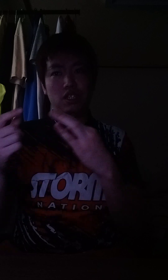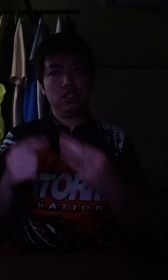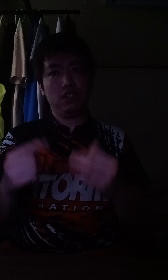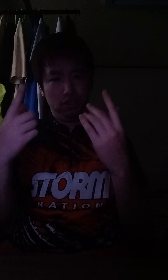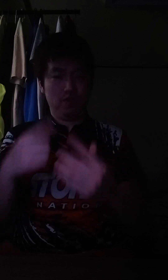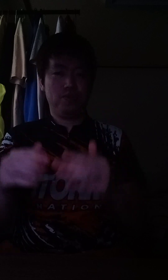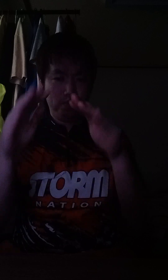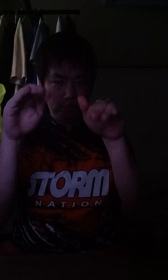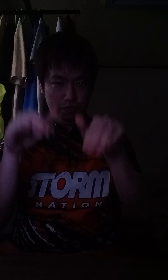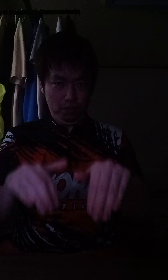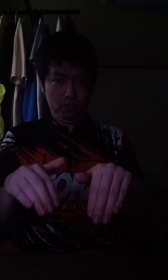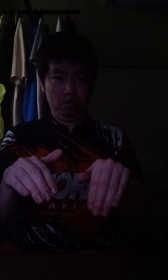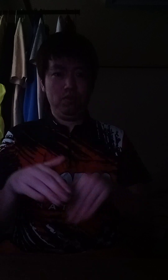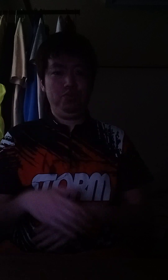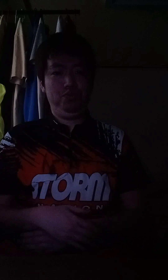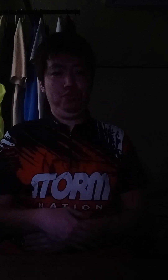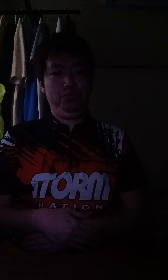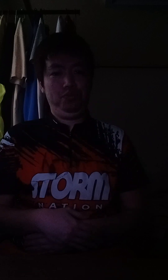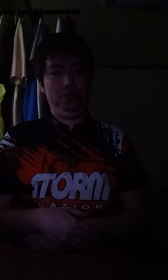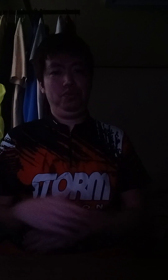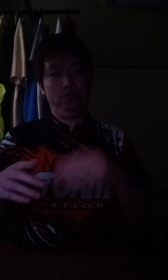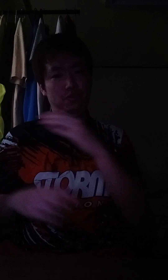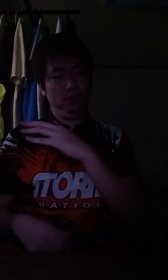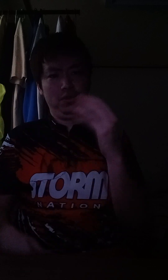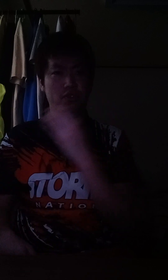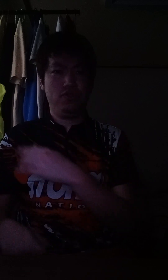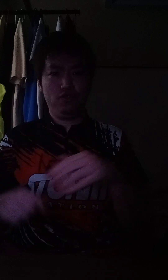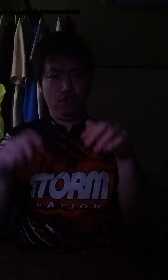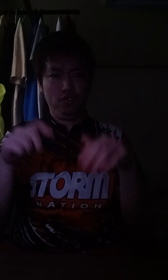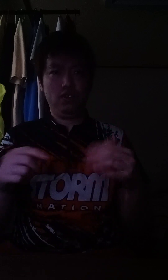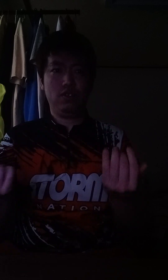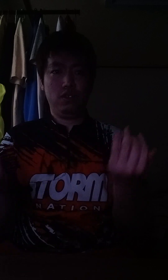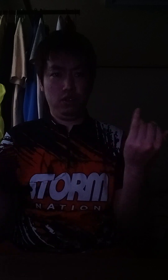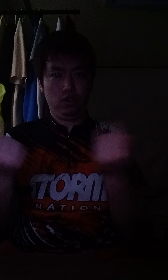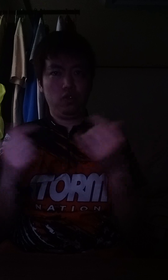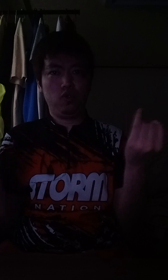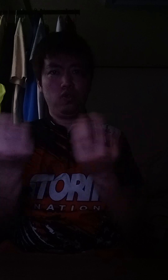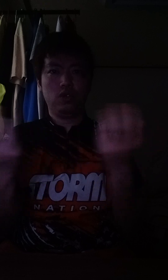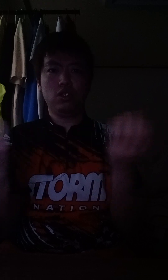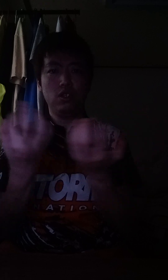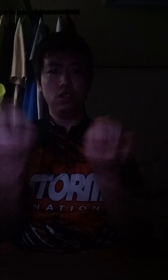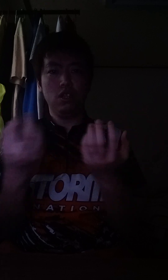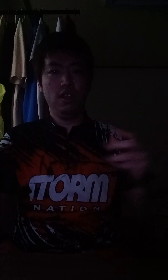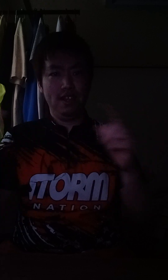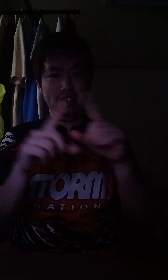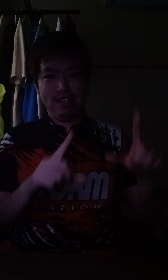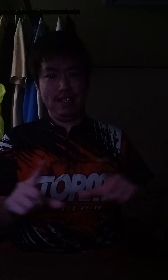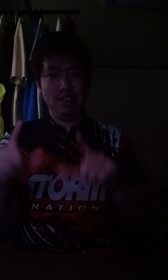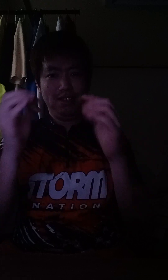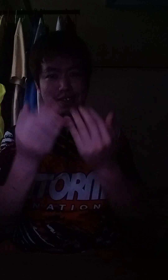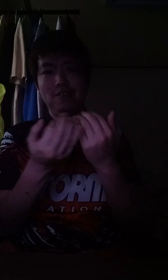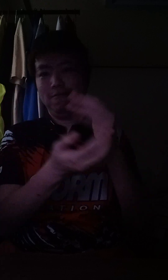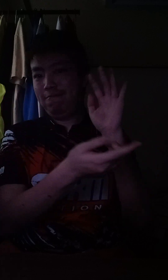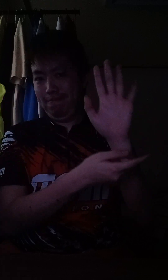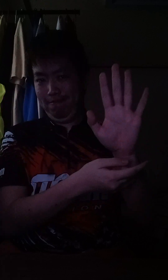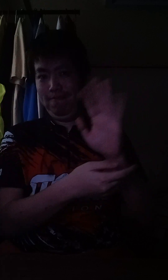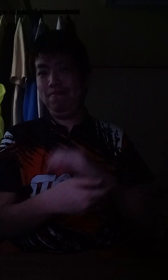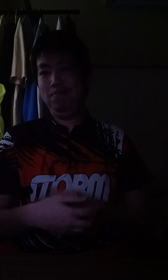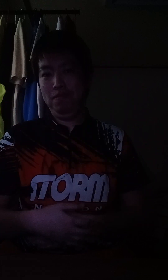여행도 줄이고 또 취미 생활도 줄이고 그래서 어떻게 맞춰 나가고 있네요. 이렇게 늘